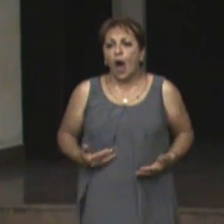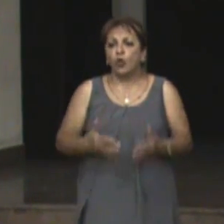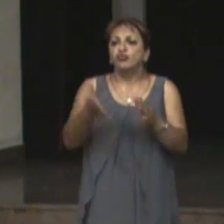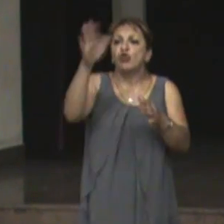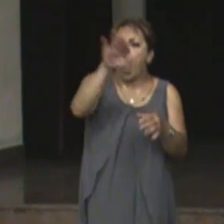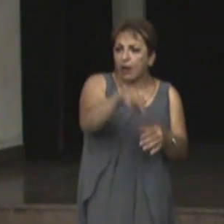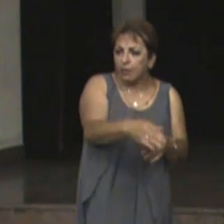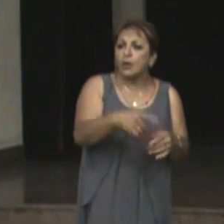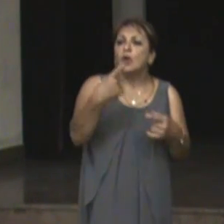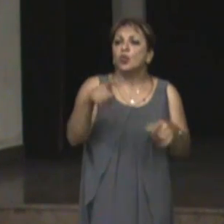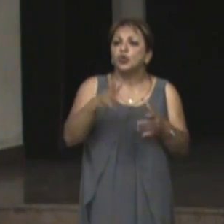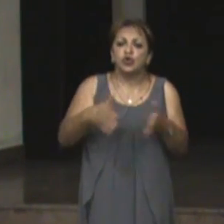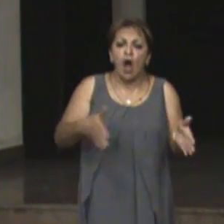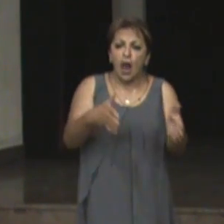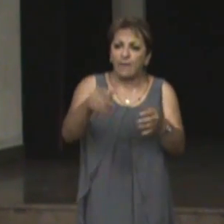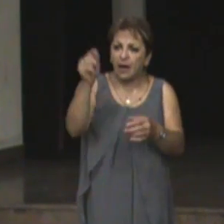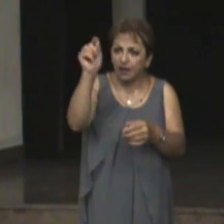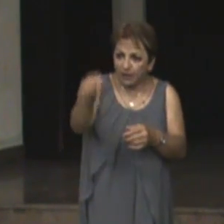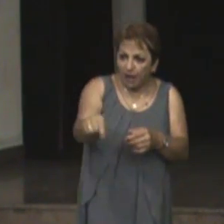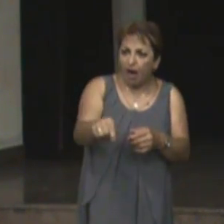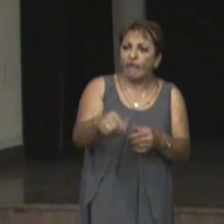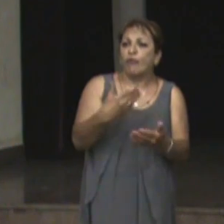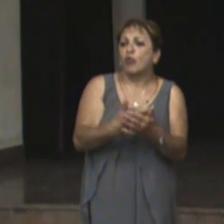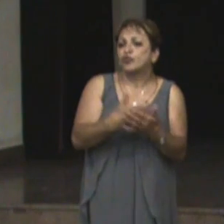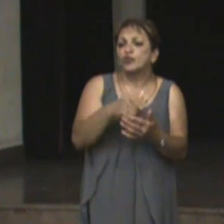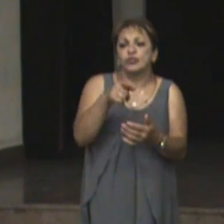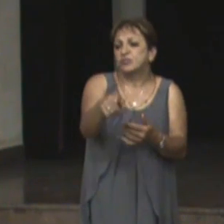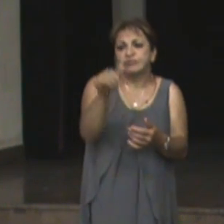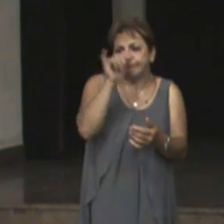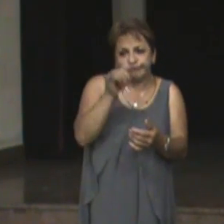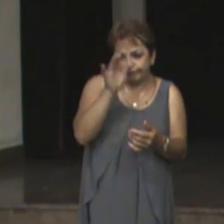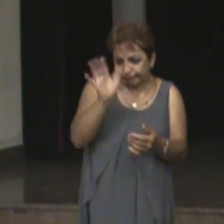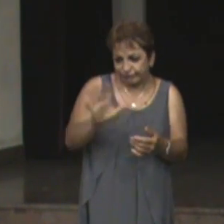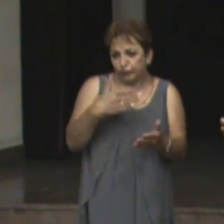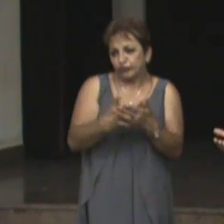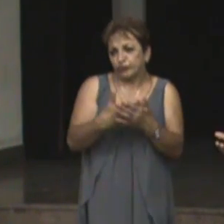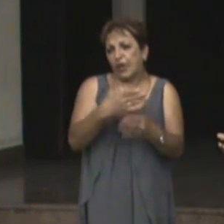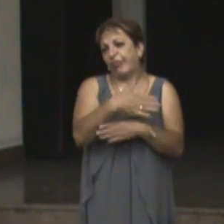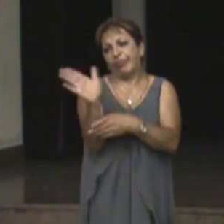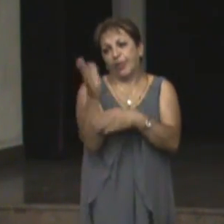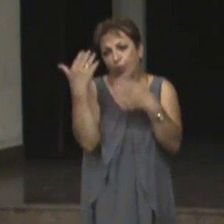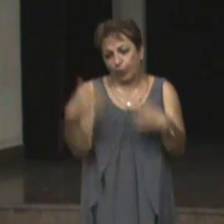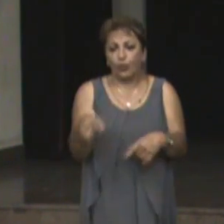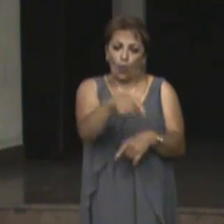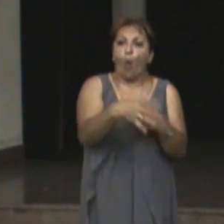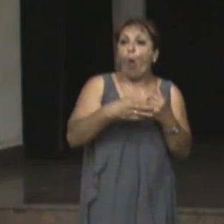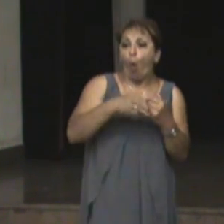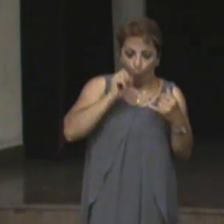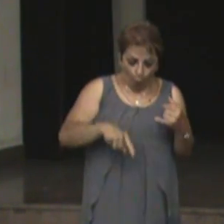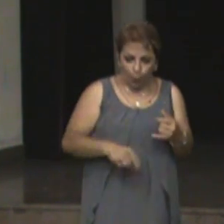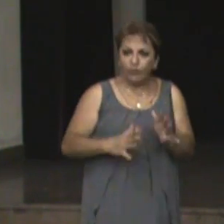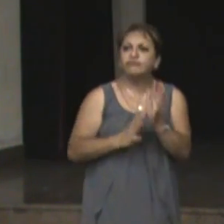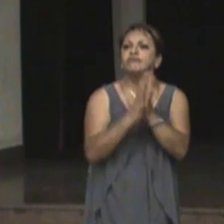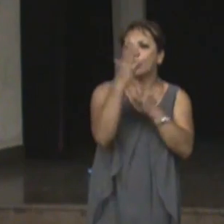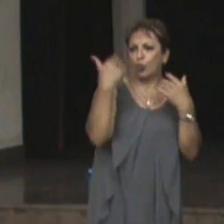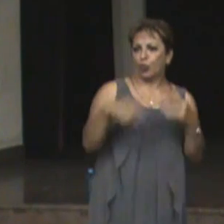է, մեկը ճանապարհի եսին, խաղից դուրս վիճակում ապրում ենք, մեկն էլ պարատող ունի իր սրտի մեջ, որտեղ